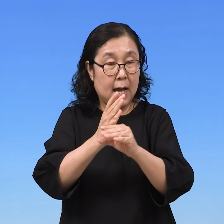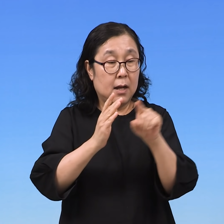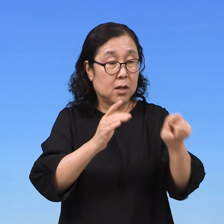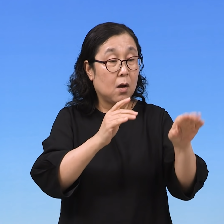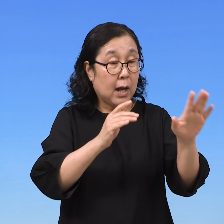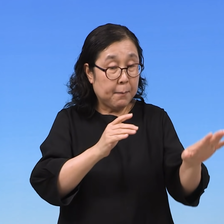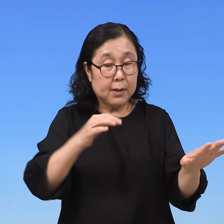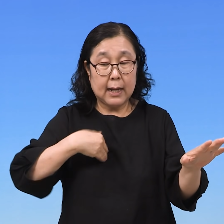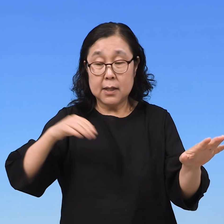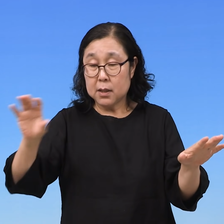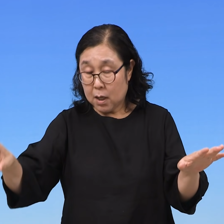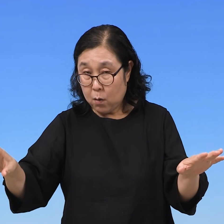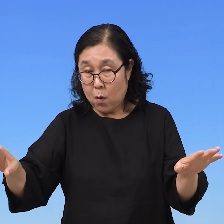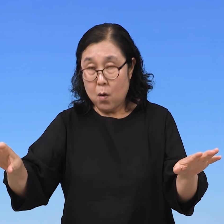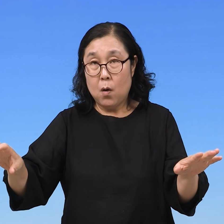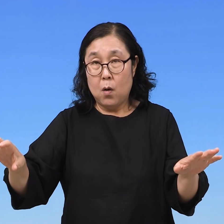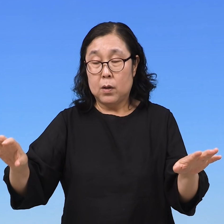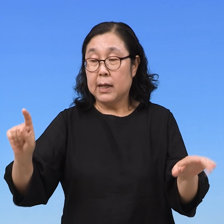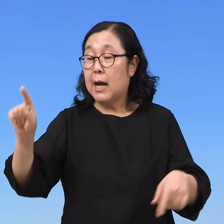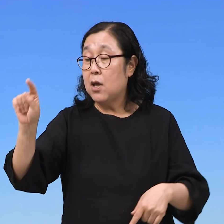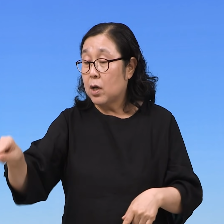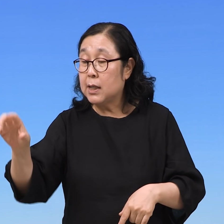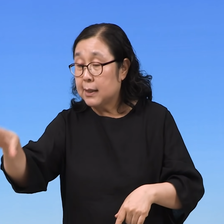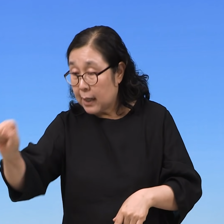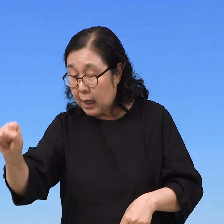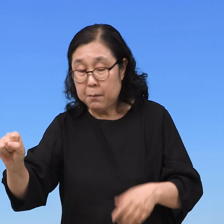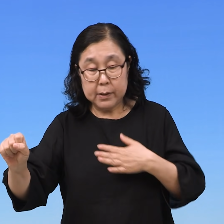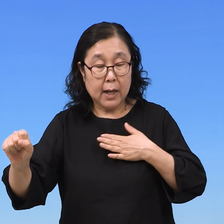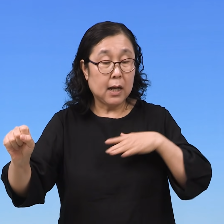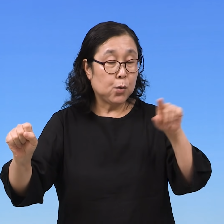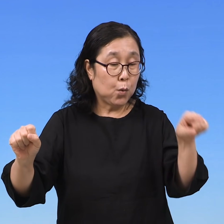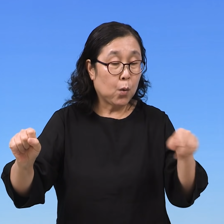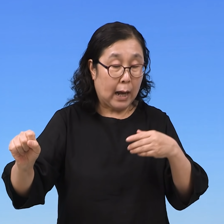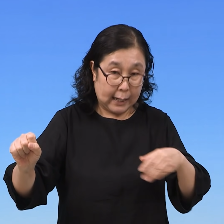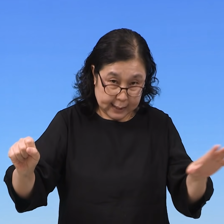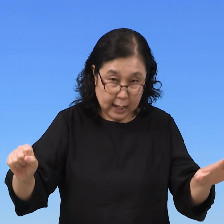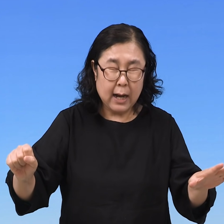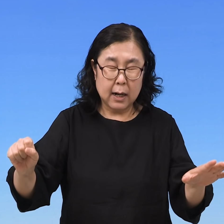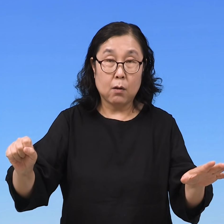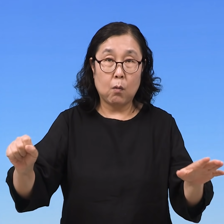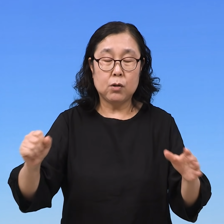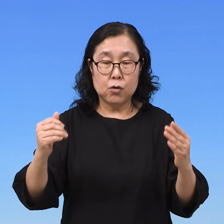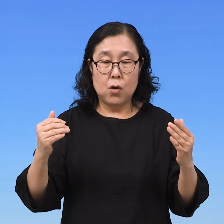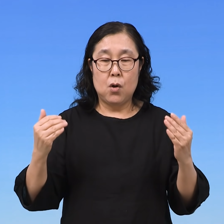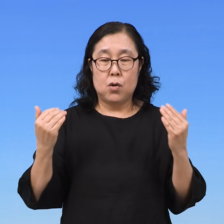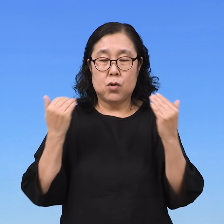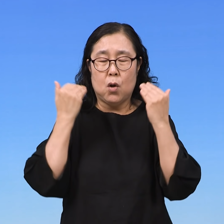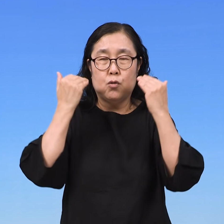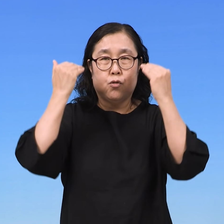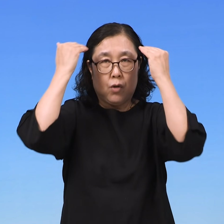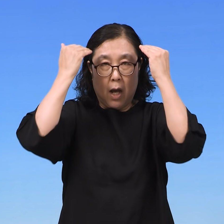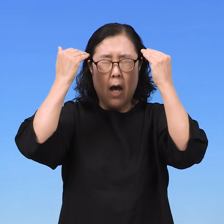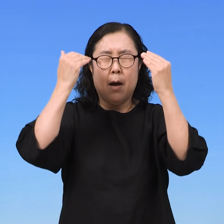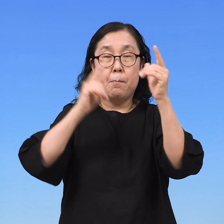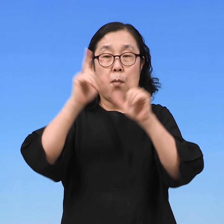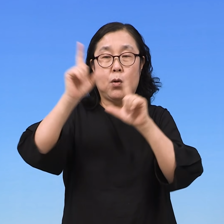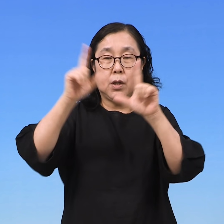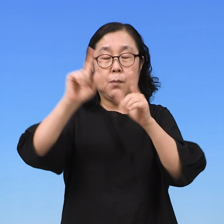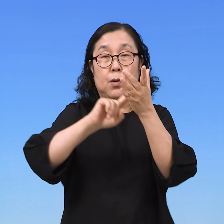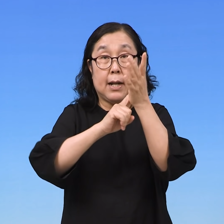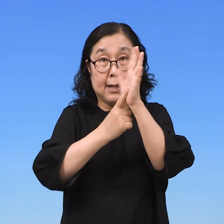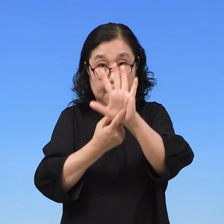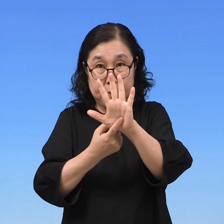나는 좌하리라, 이런 성숙한 양보의 정신을 발휘하는 게 13장에서의 아브라함의 모습입니다. 그리고